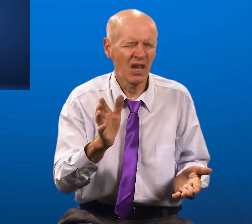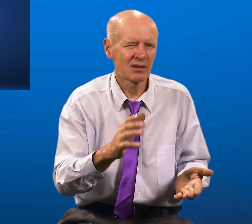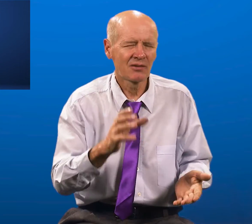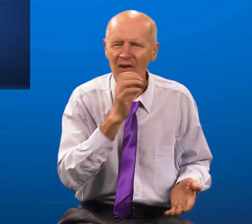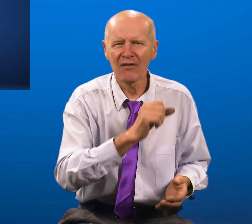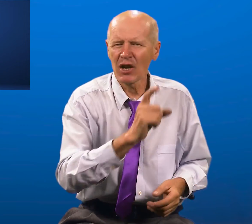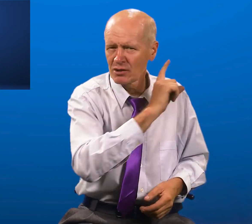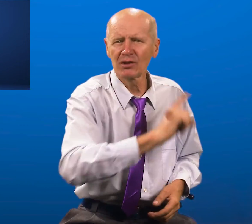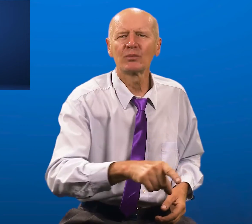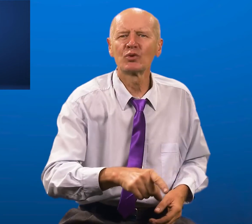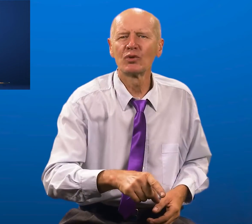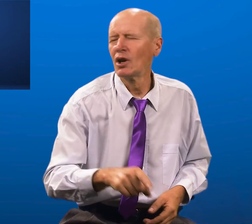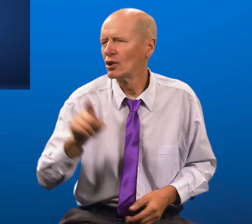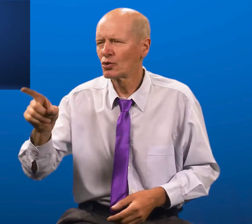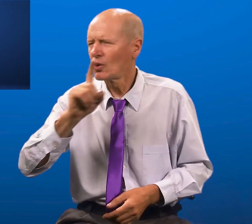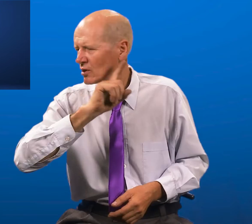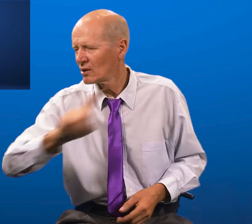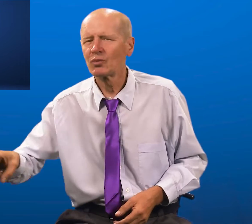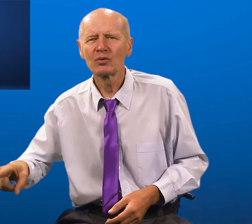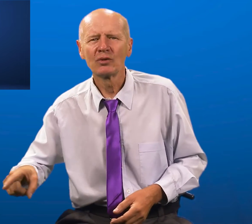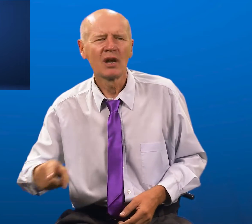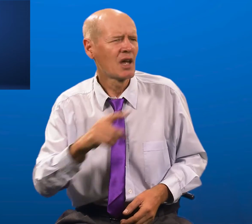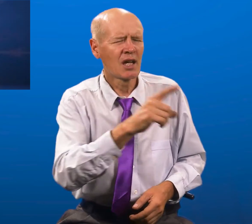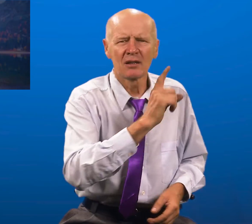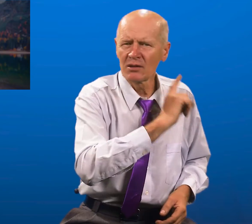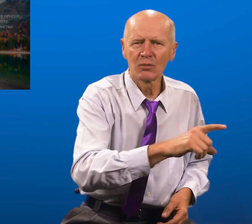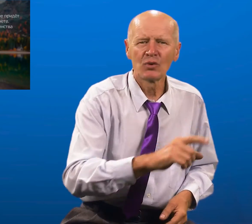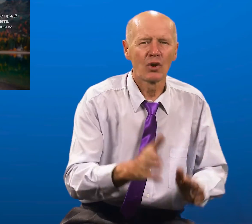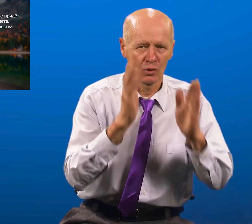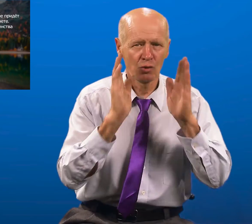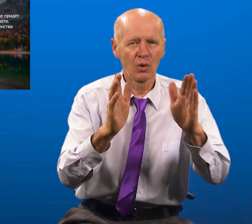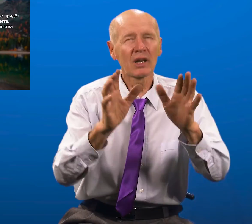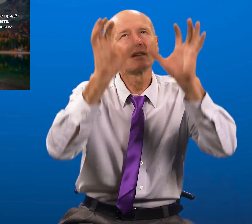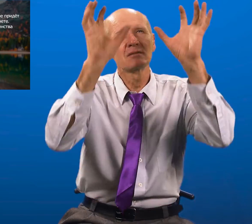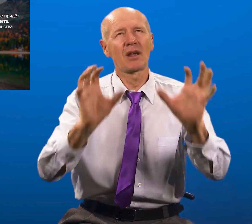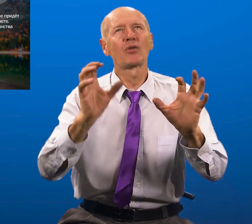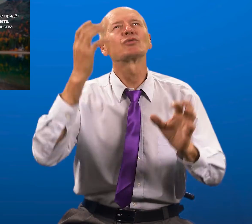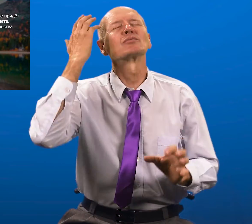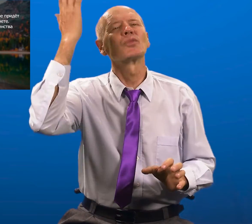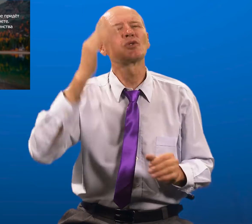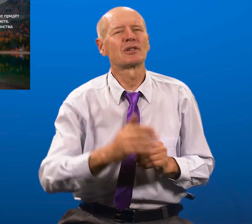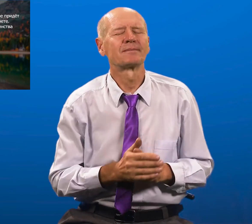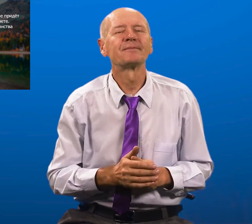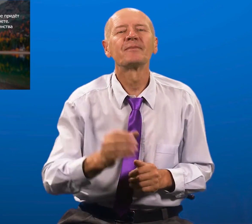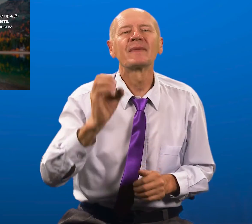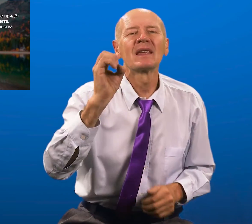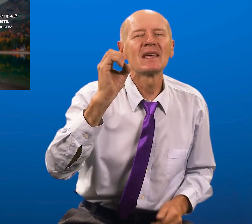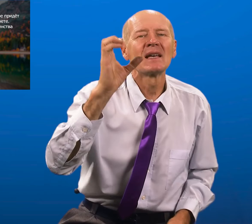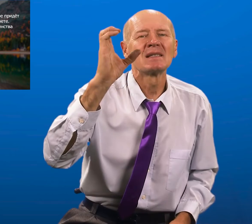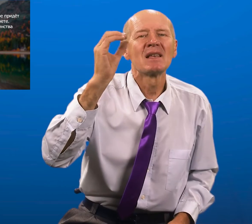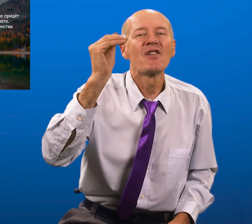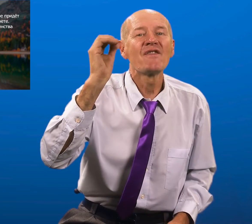Хотелось бы еще прочитать из Священного Писания. Это книга «Исфирь», 4 глава, 14